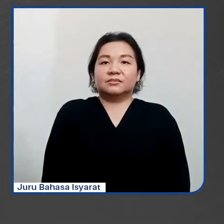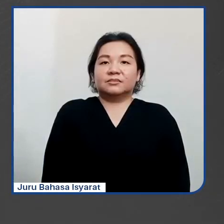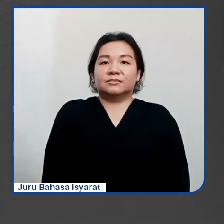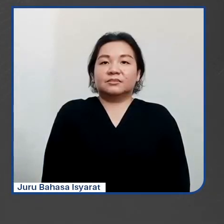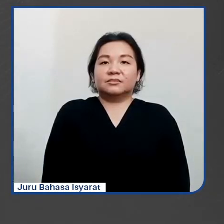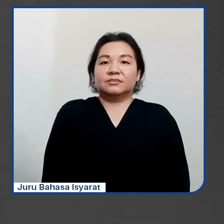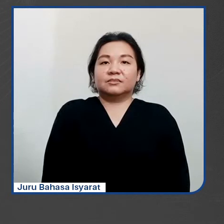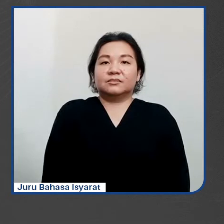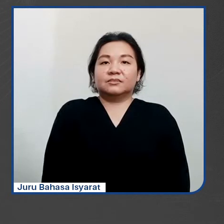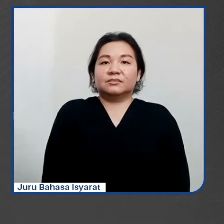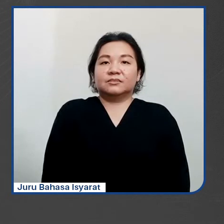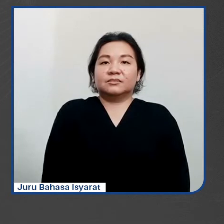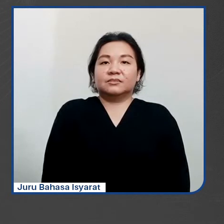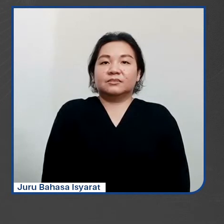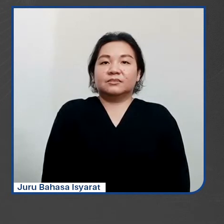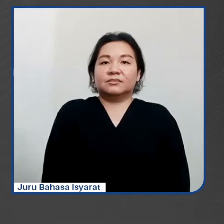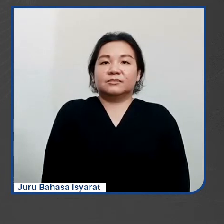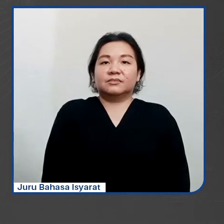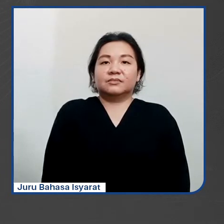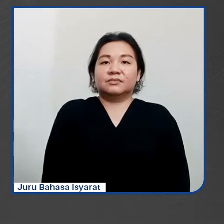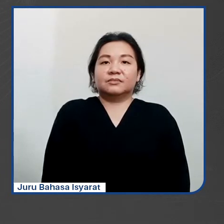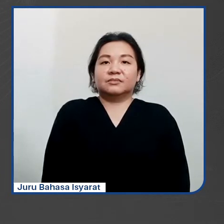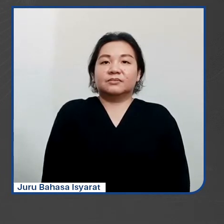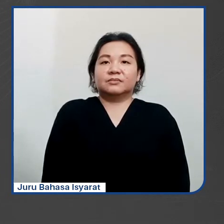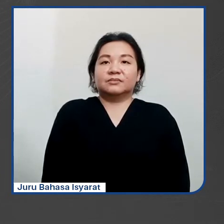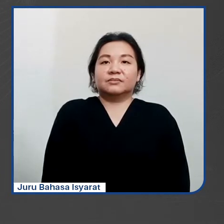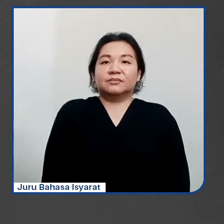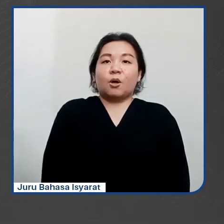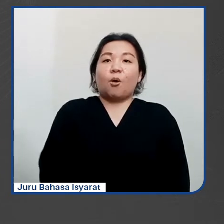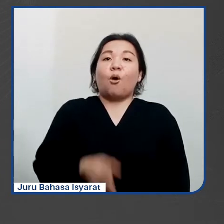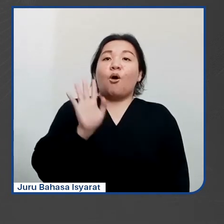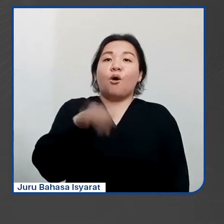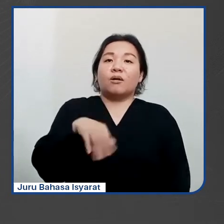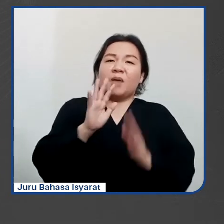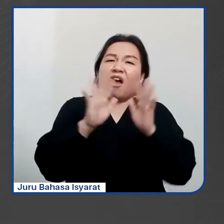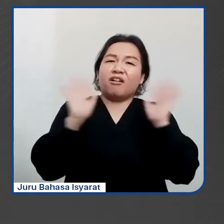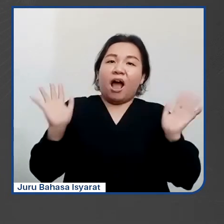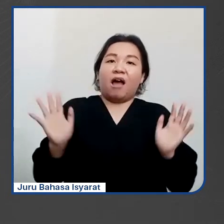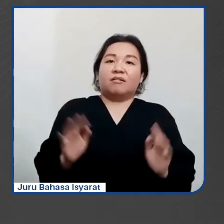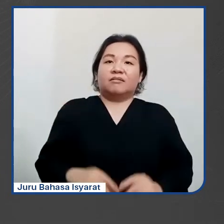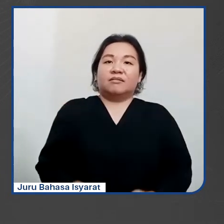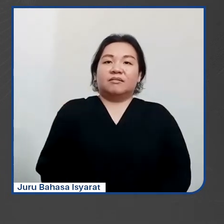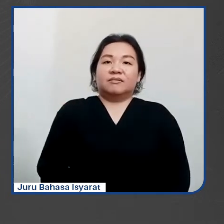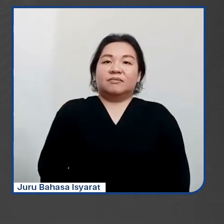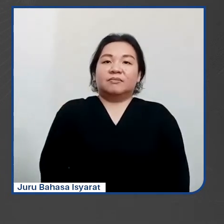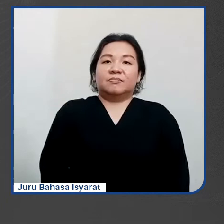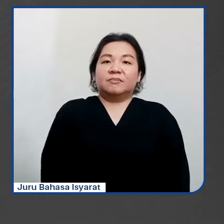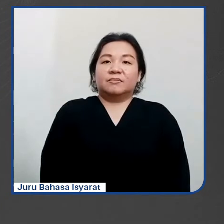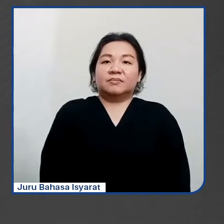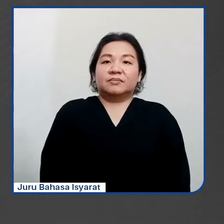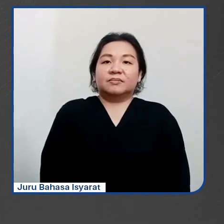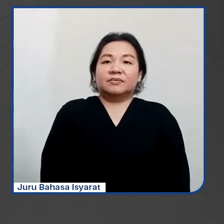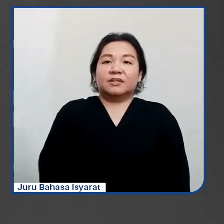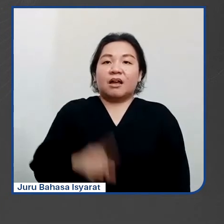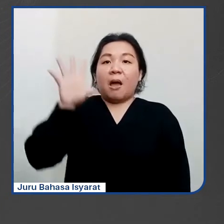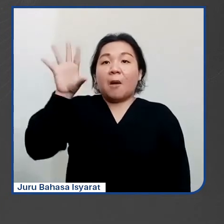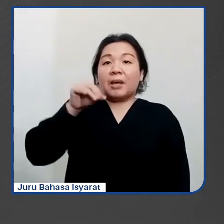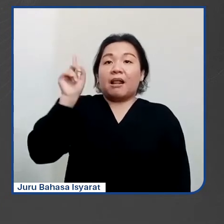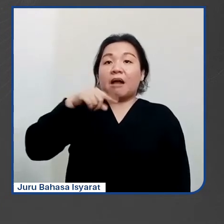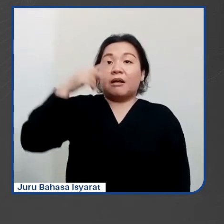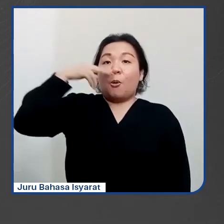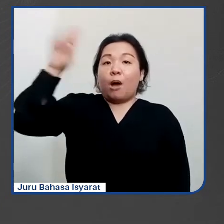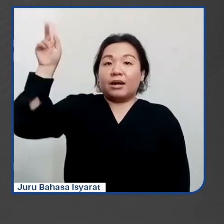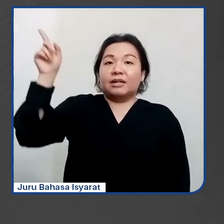bermusik, aku banyak banget panutan ngambil dari luar, bukan yang tadi aku bilang sebelumnya, itu dari grup-grup